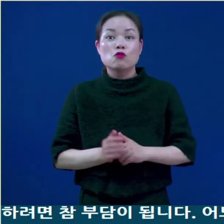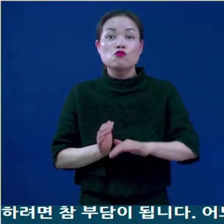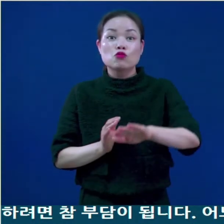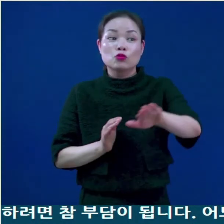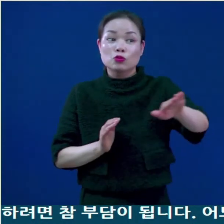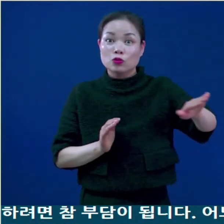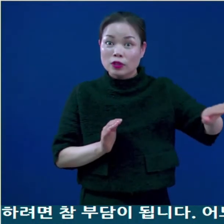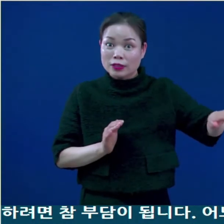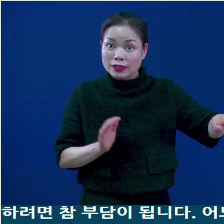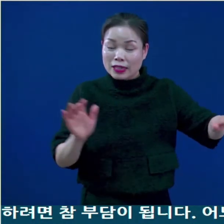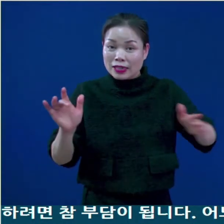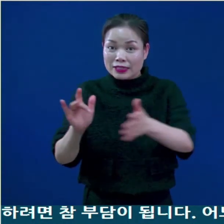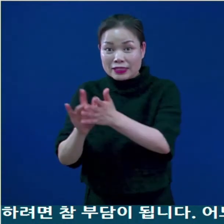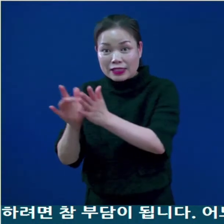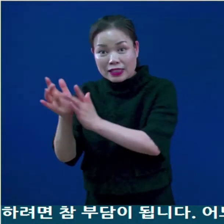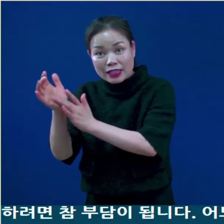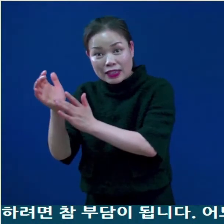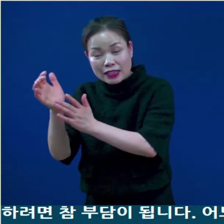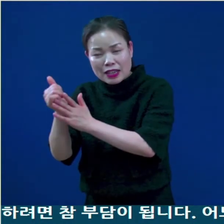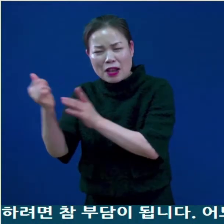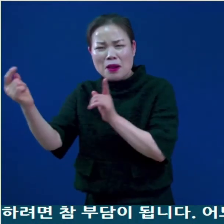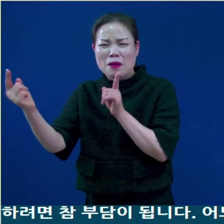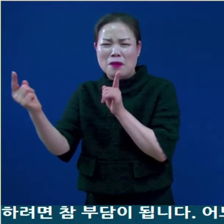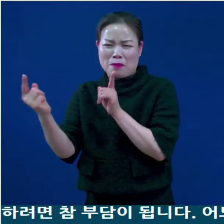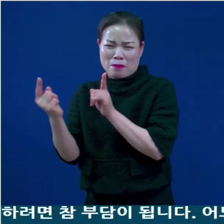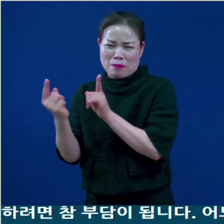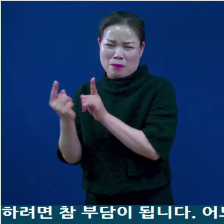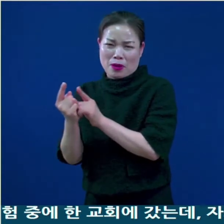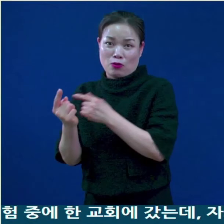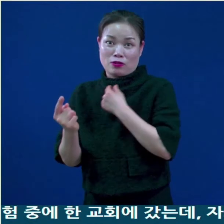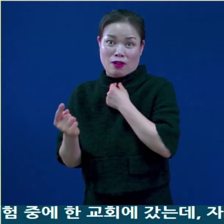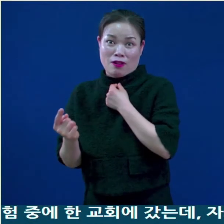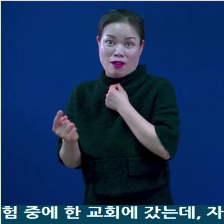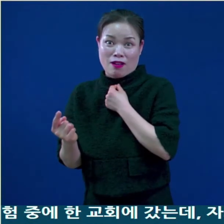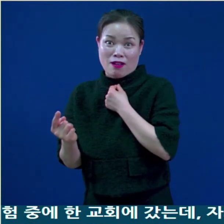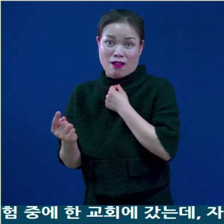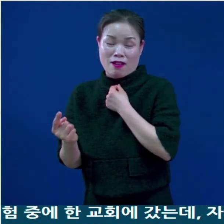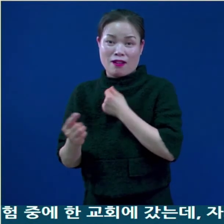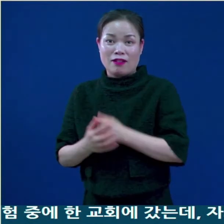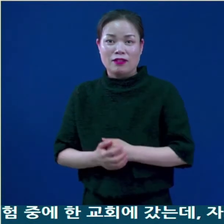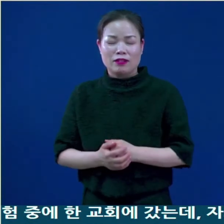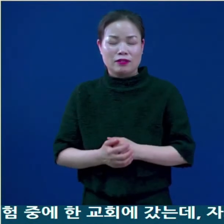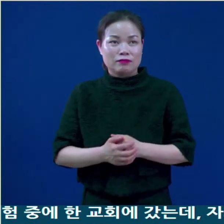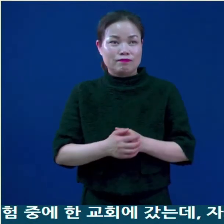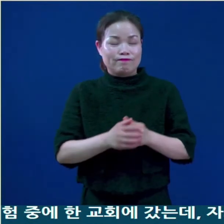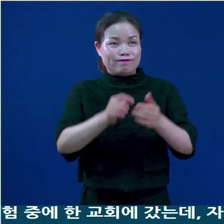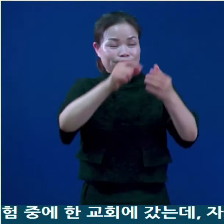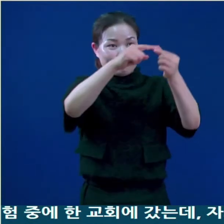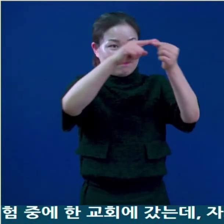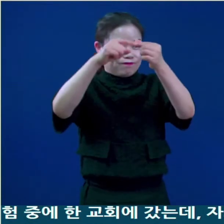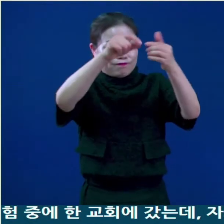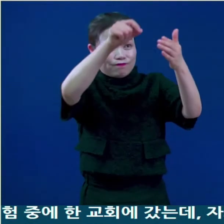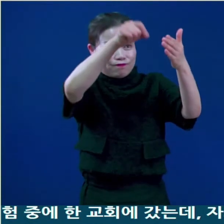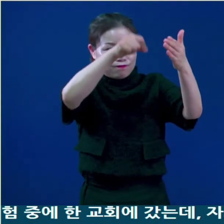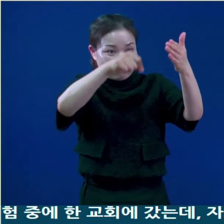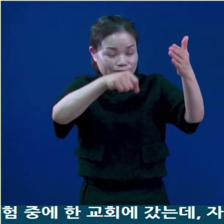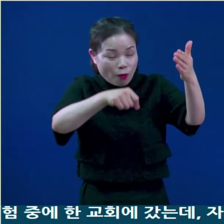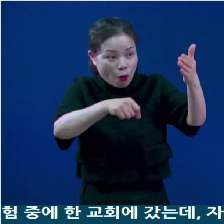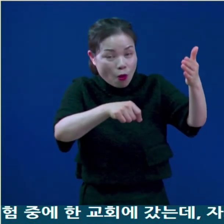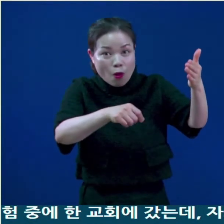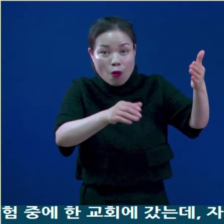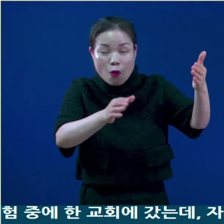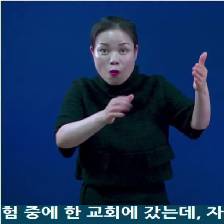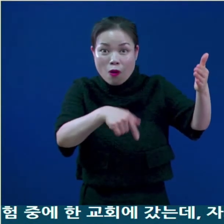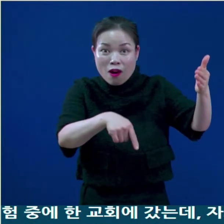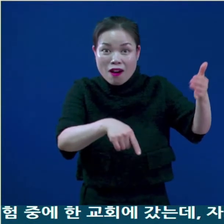우리가 예수를 뵙고자 하나이다. 이 말이 딱 써 있는 거야. 야, 이거